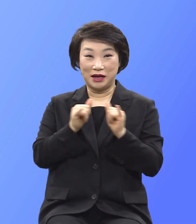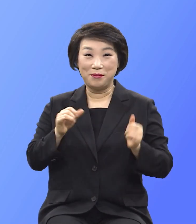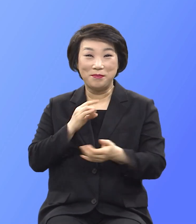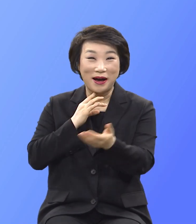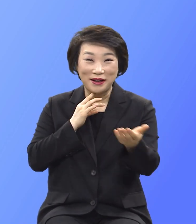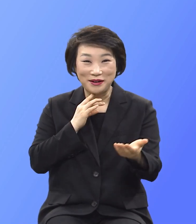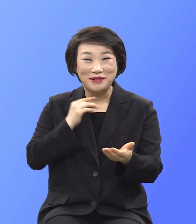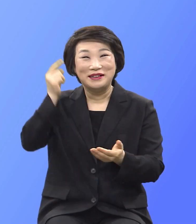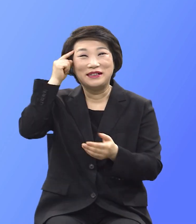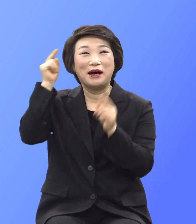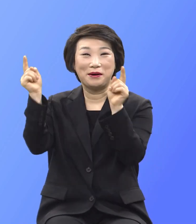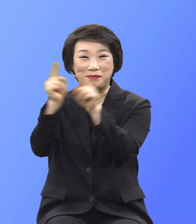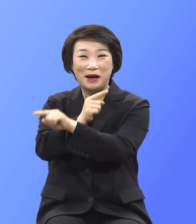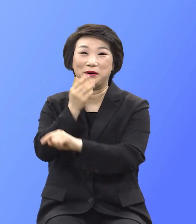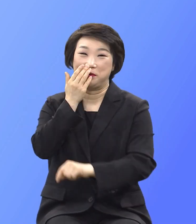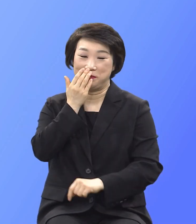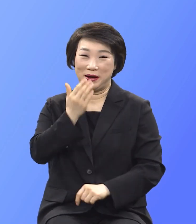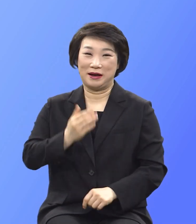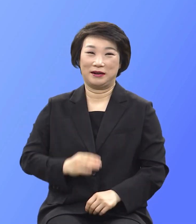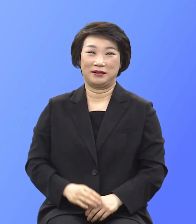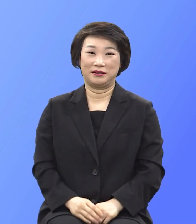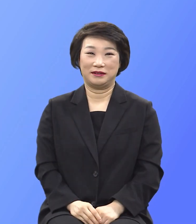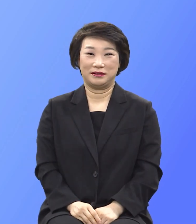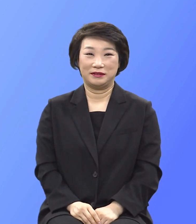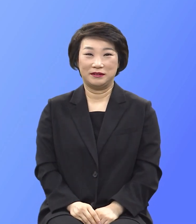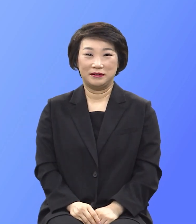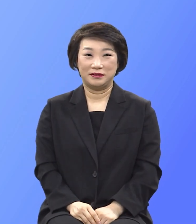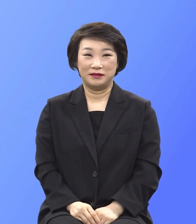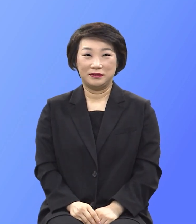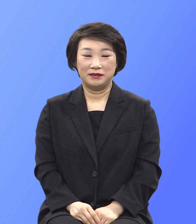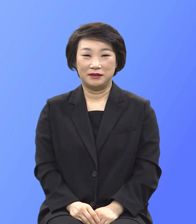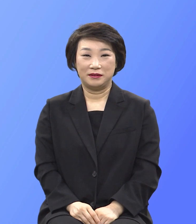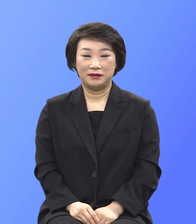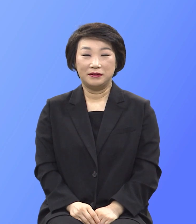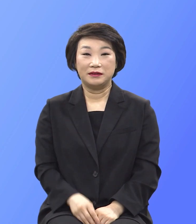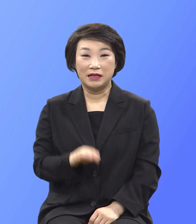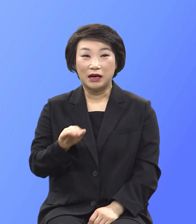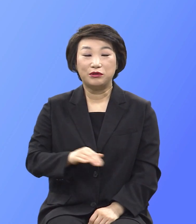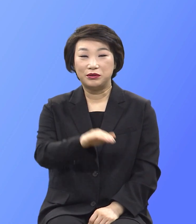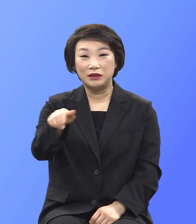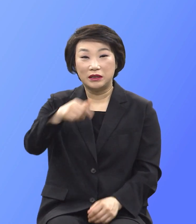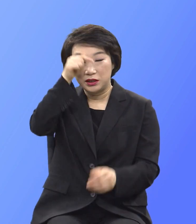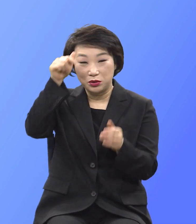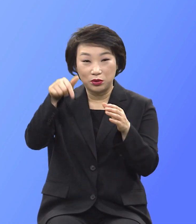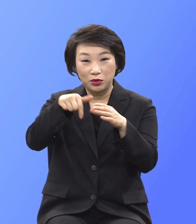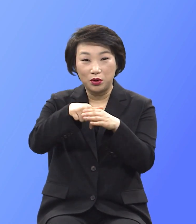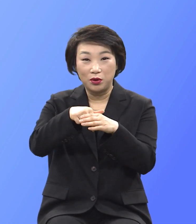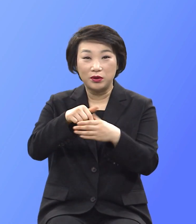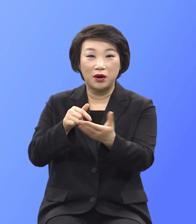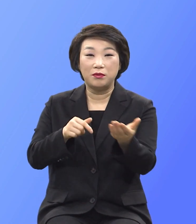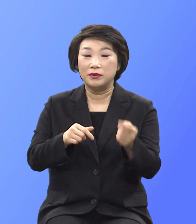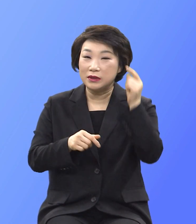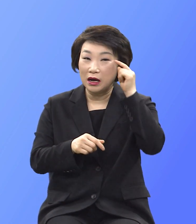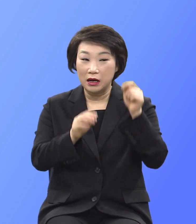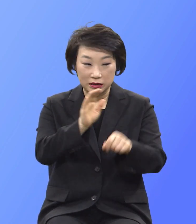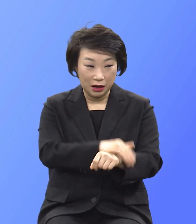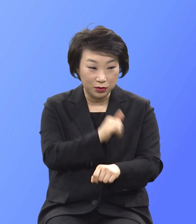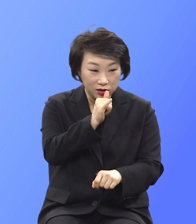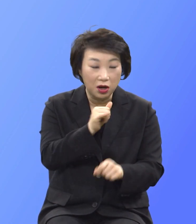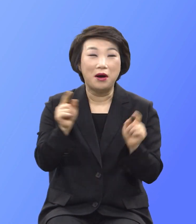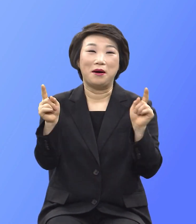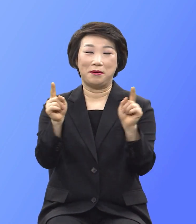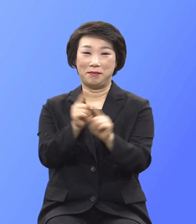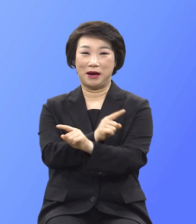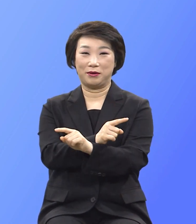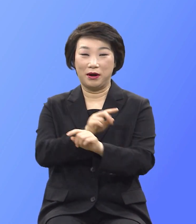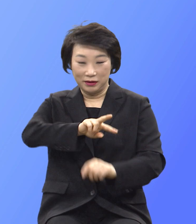사람만 생각을 바꿀 수가 있습니다. 그래서 우리 기독교는 잘못된 생각을